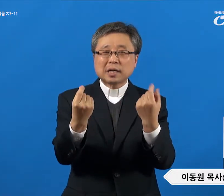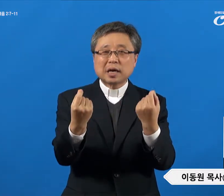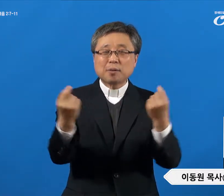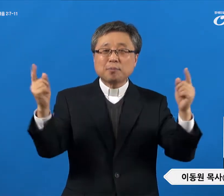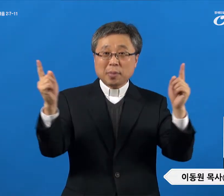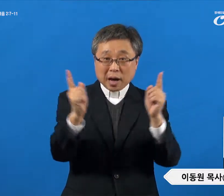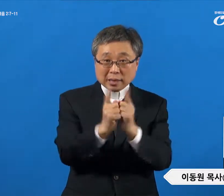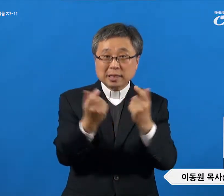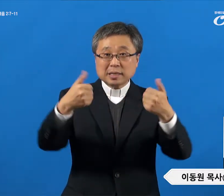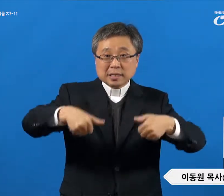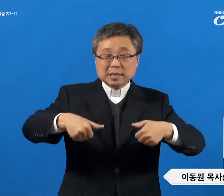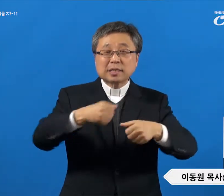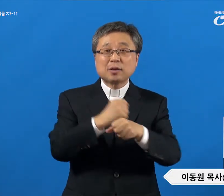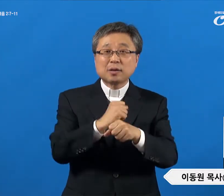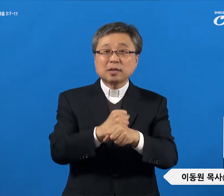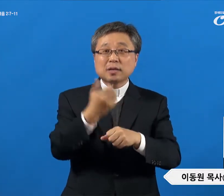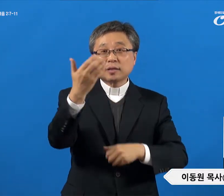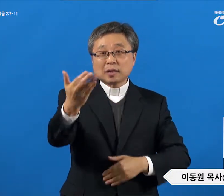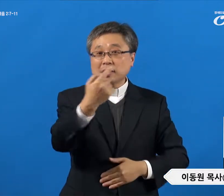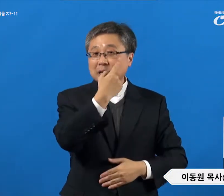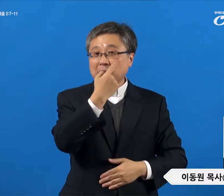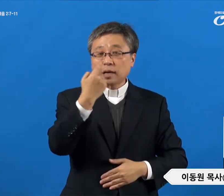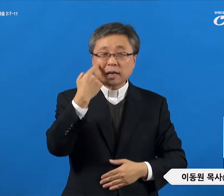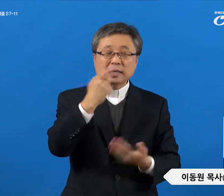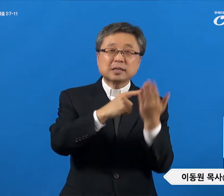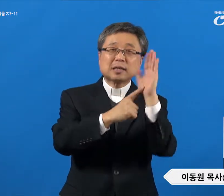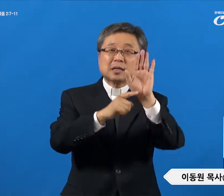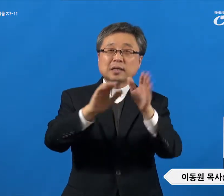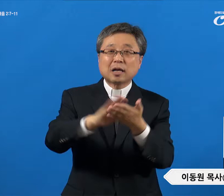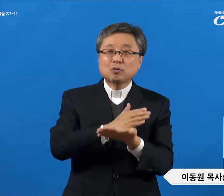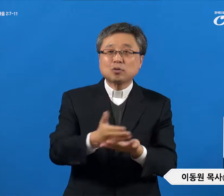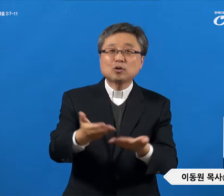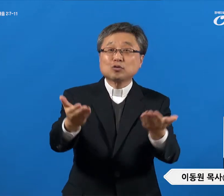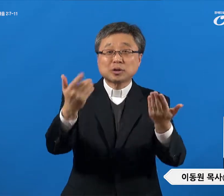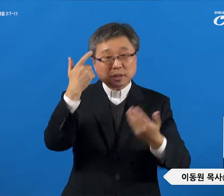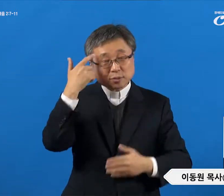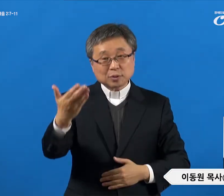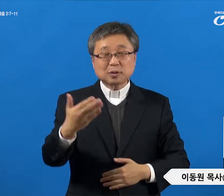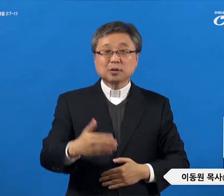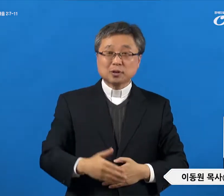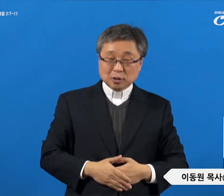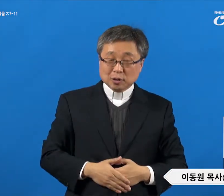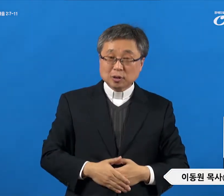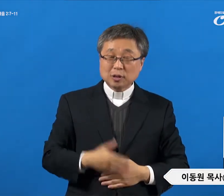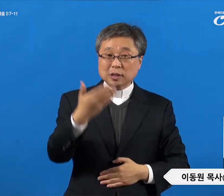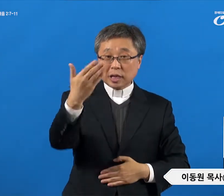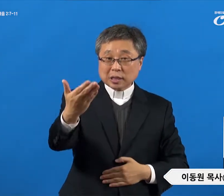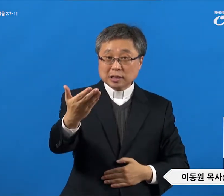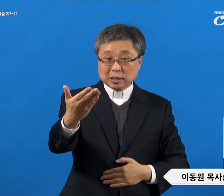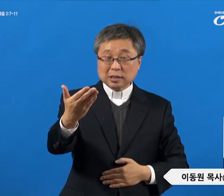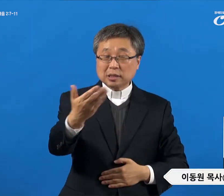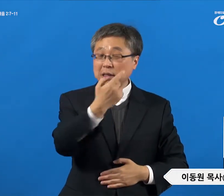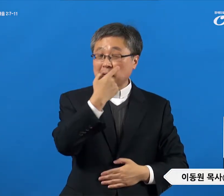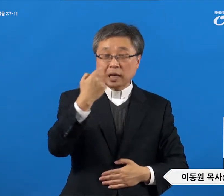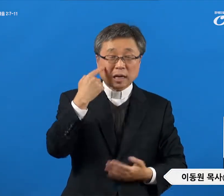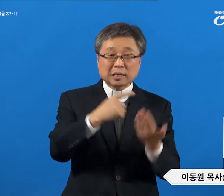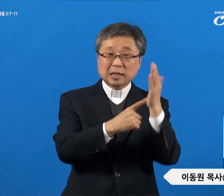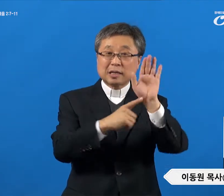인사부터 합니다. 당신의 간증을 나누어 주시겠습니까? Could you share your testimony? 여러분의 간증을 나누어